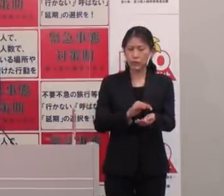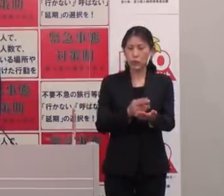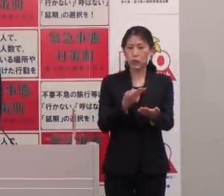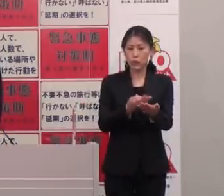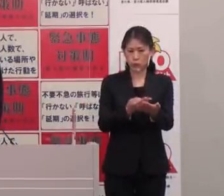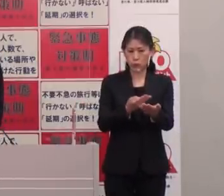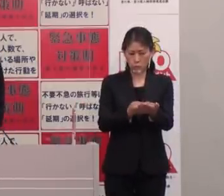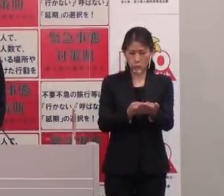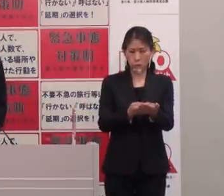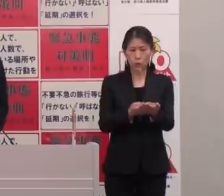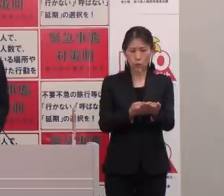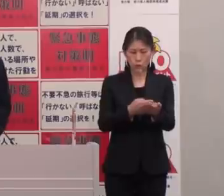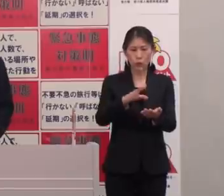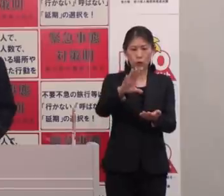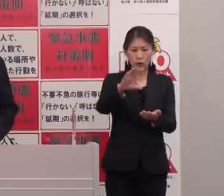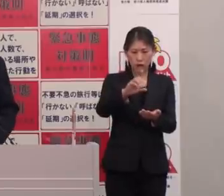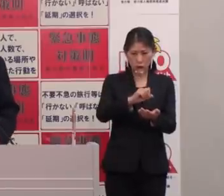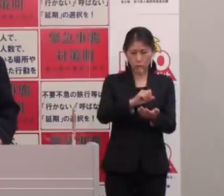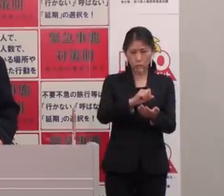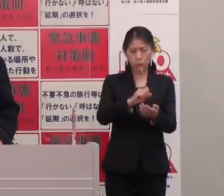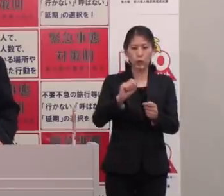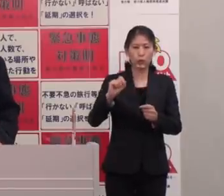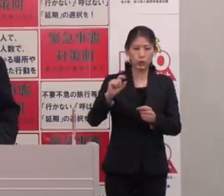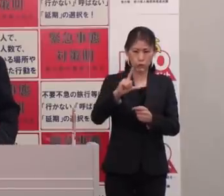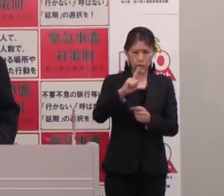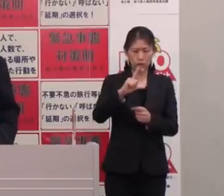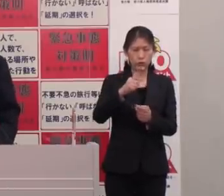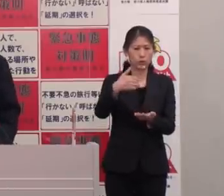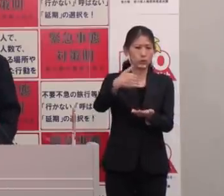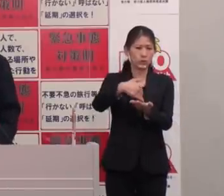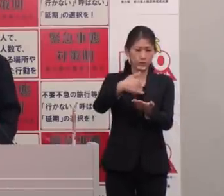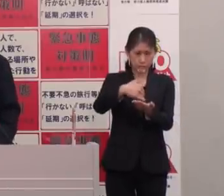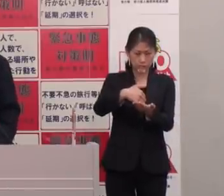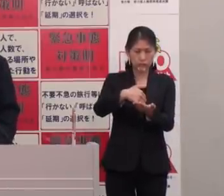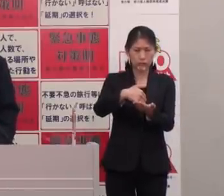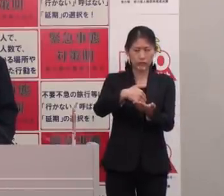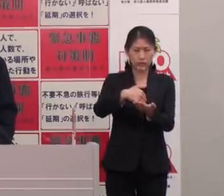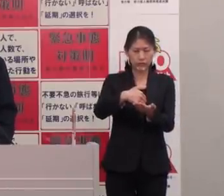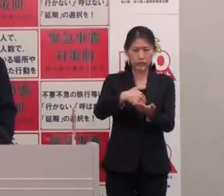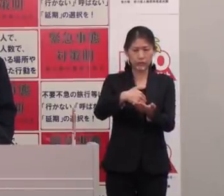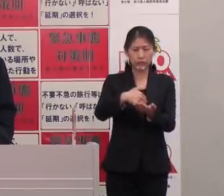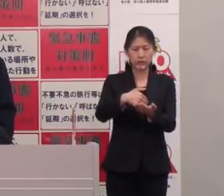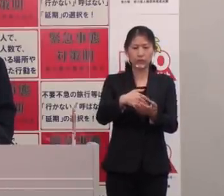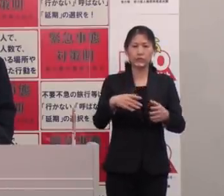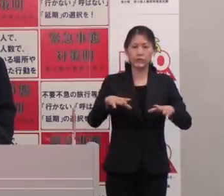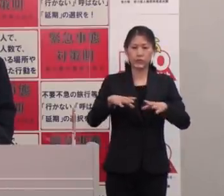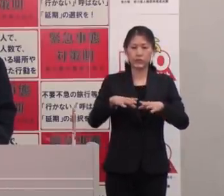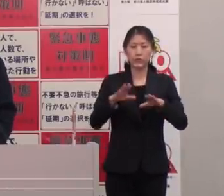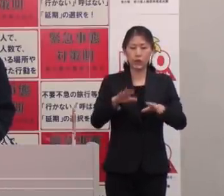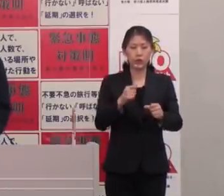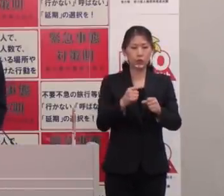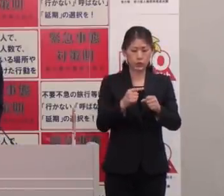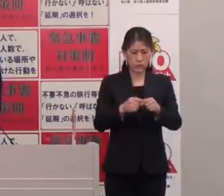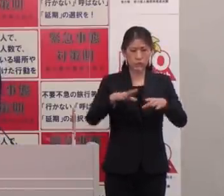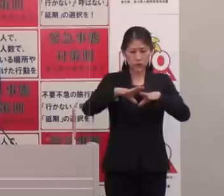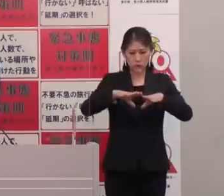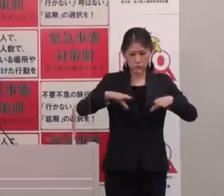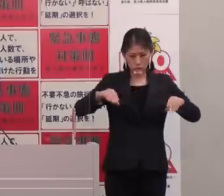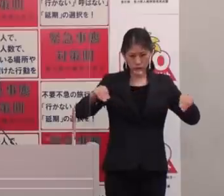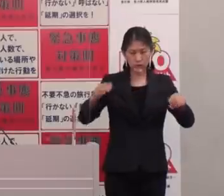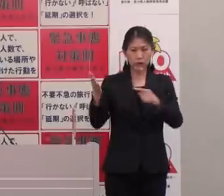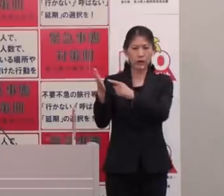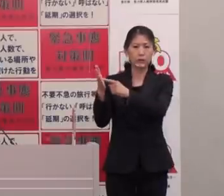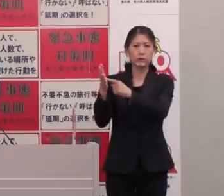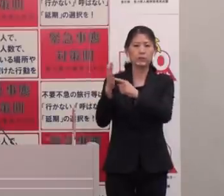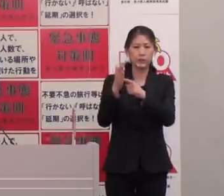たいっていうお話の中で、今年に入ってから国の方からこうピーク時の試算でその病床確保計画っ